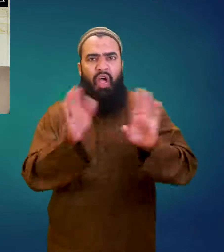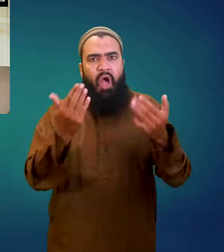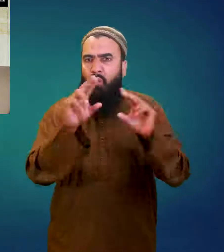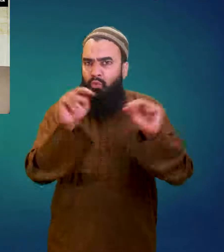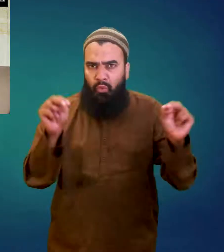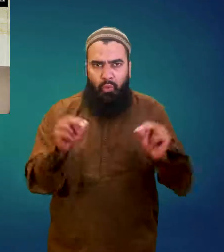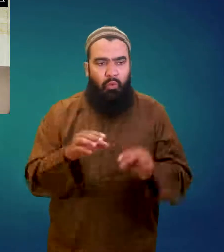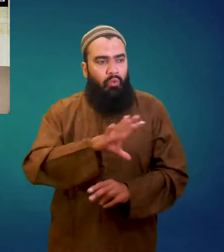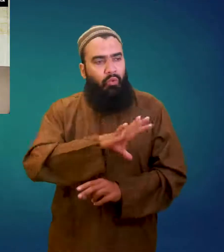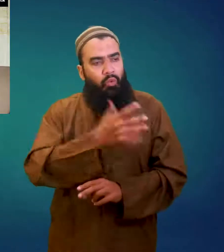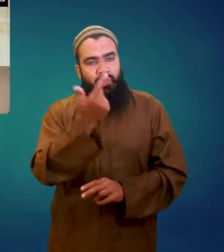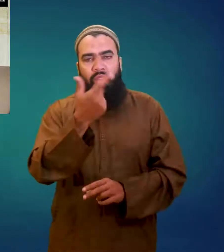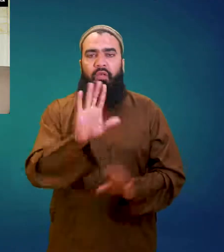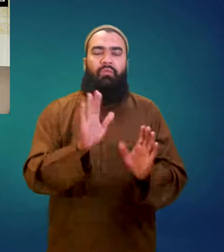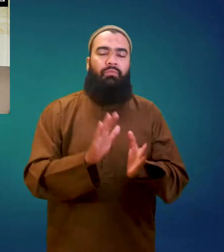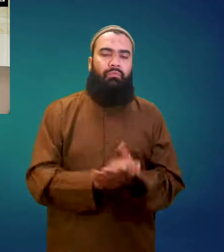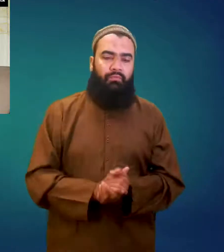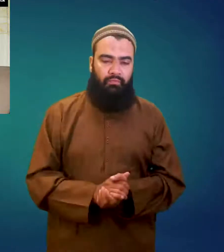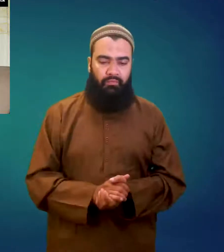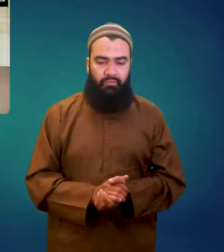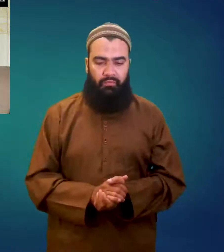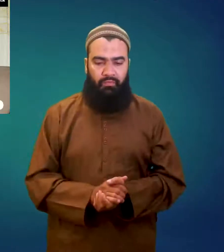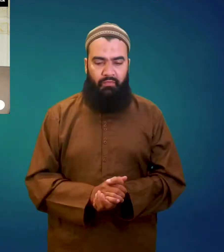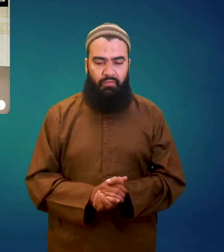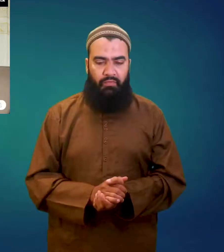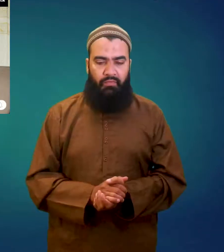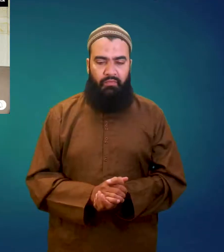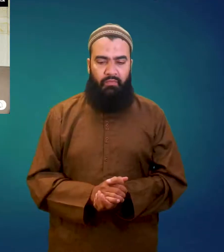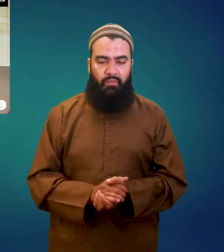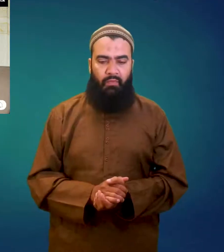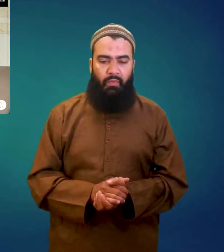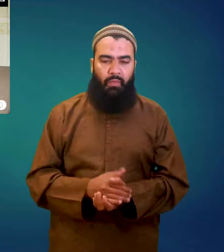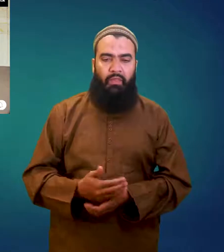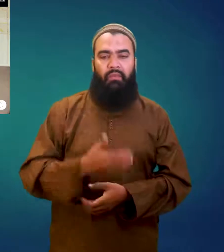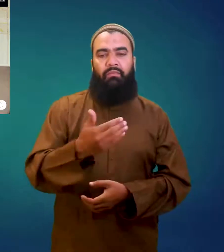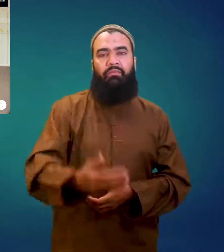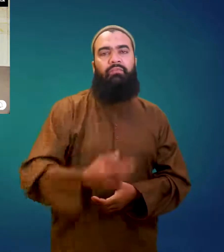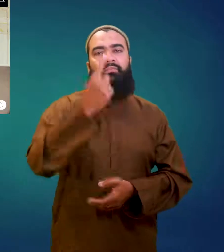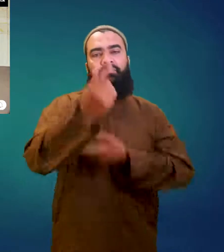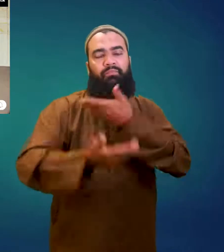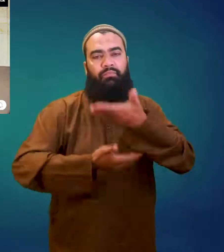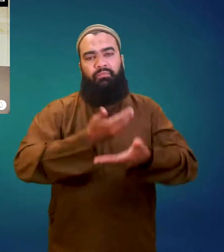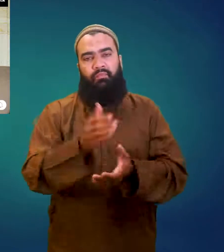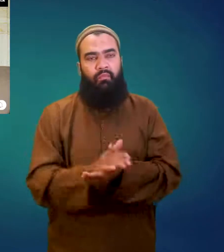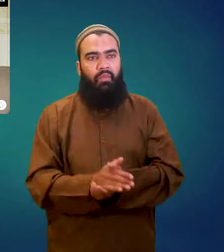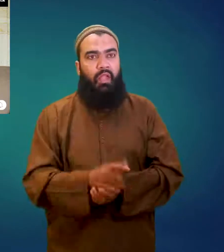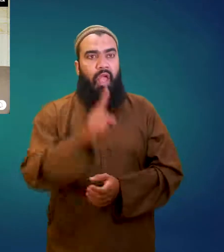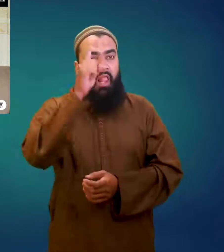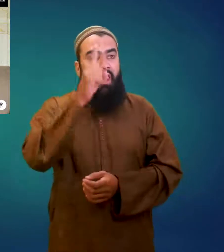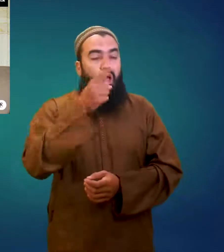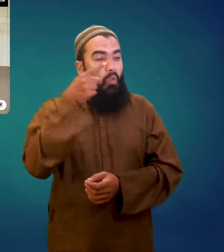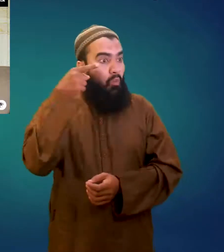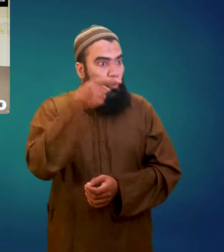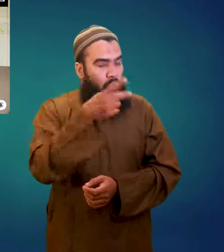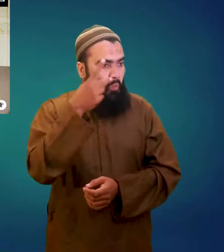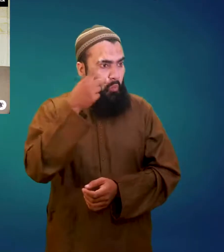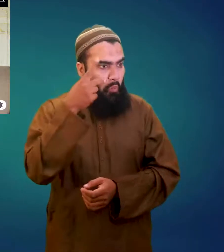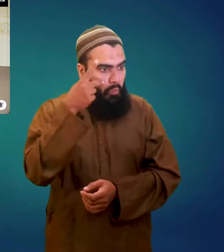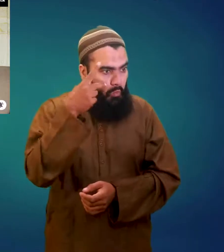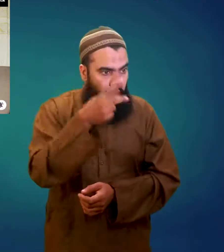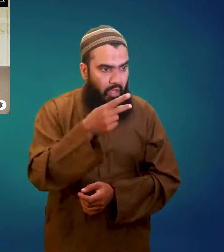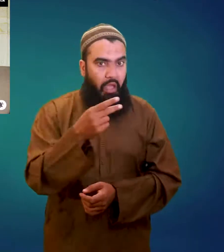آیت نمبر 35، وَلَن يَتِرَكُمْ أَعْمَالَكُمْ۔ اللہ تعالیٰ تمہارے اعمال کی جزا